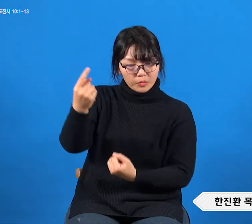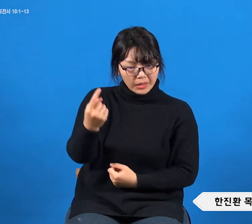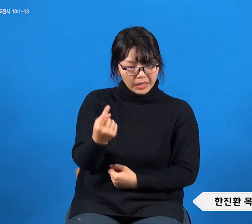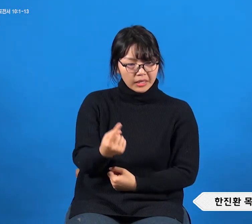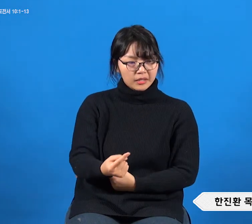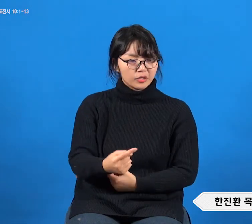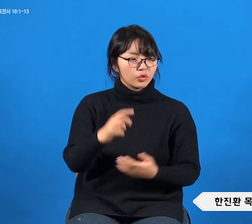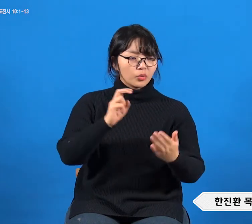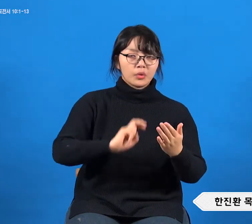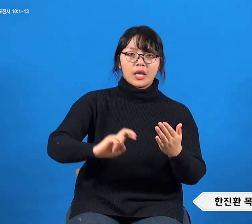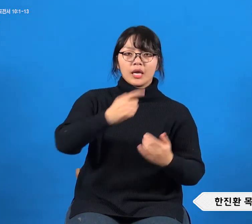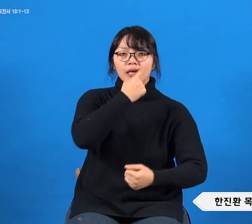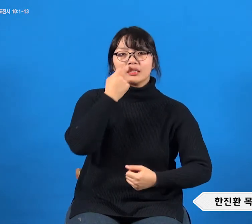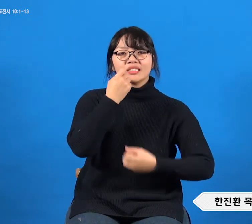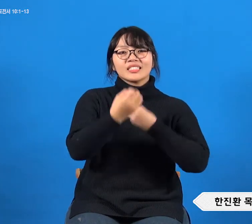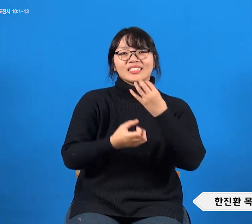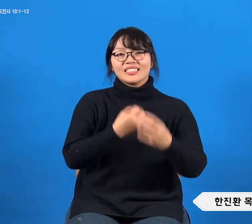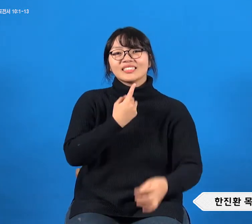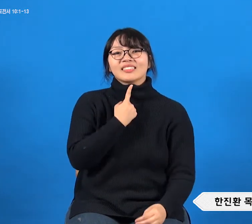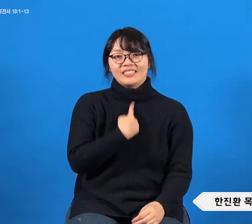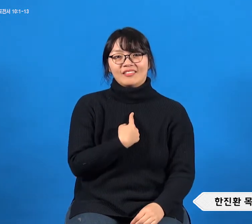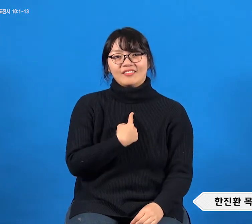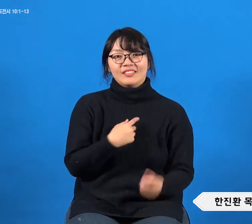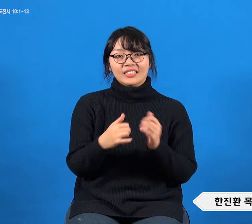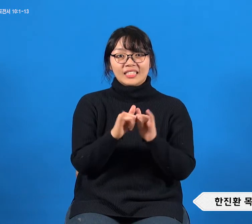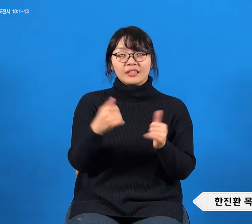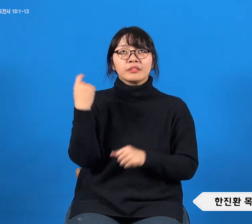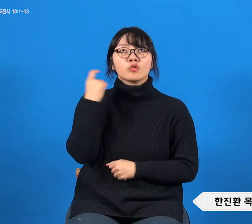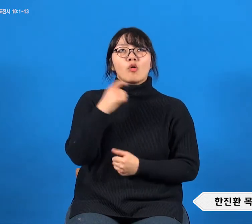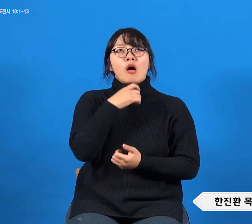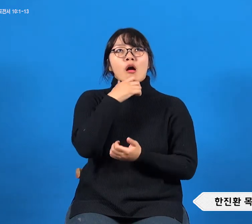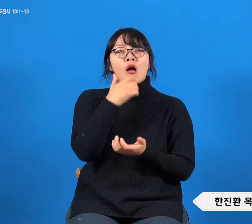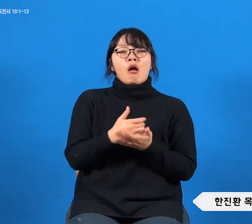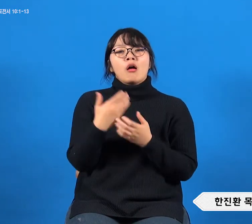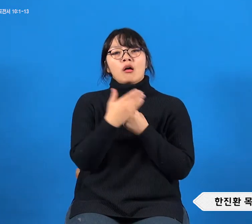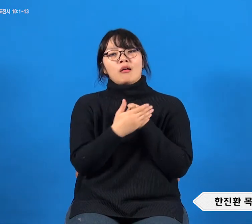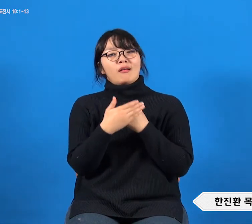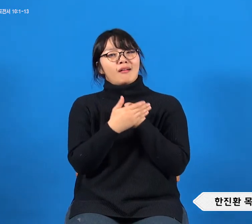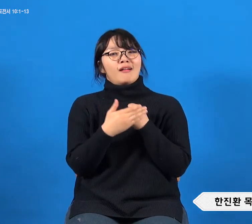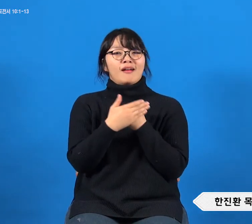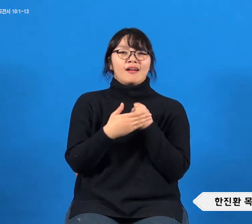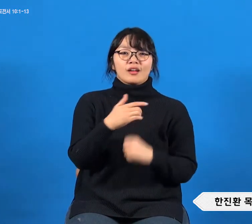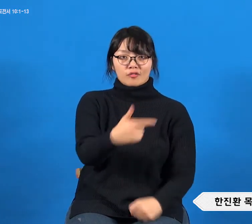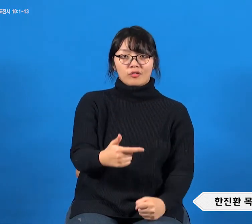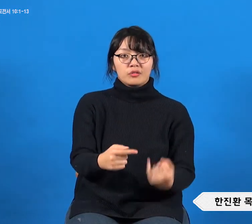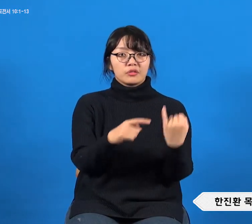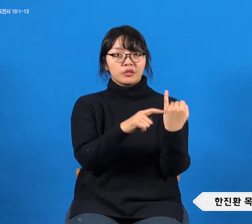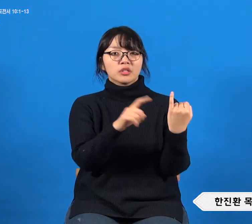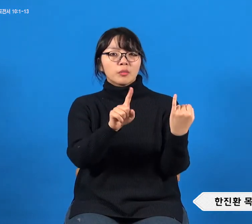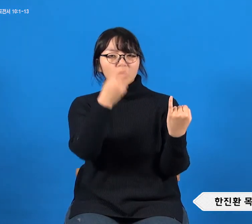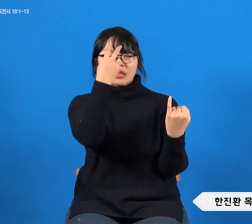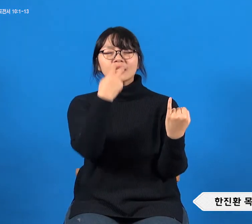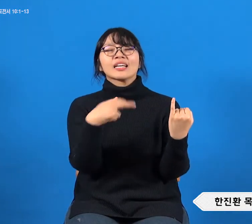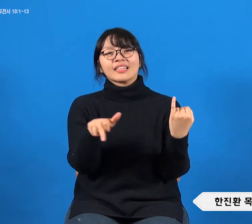간증도 하고 한 일이 있습니다. 사람들이 은혜를 많이 받았습니다. 그분은